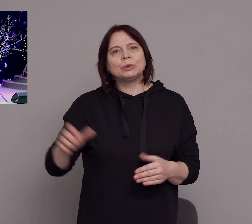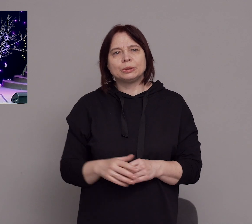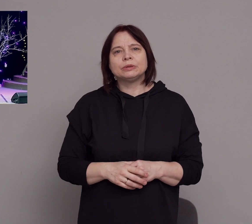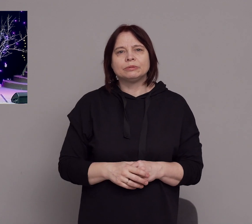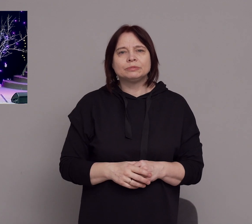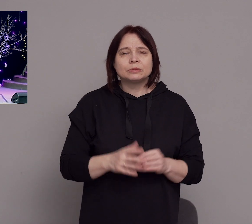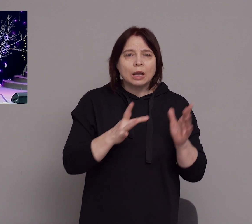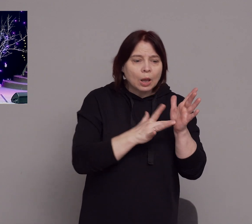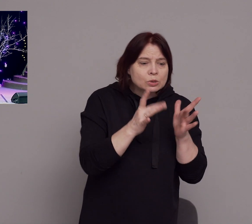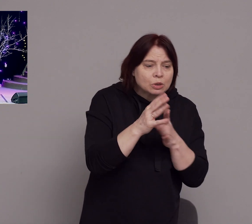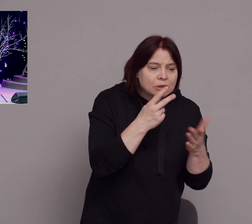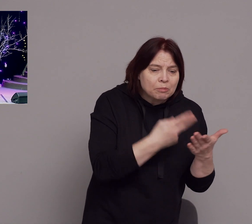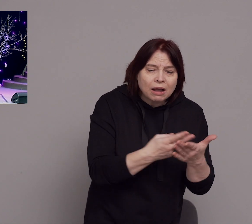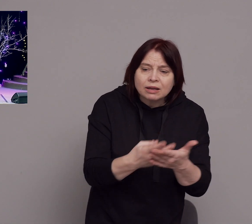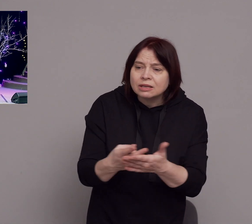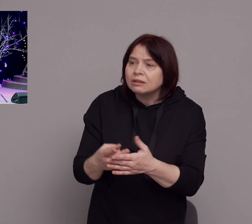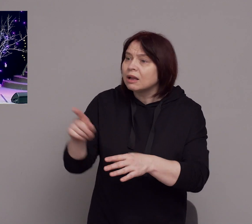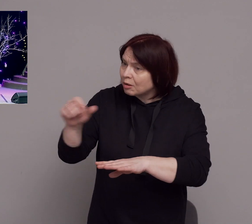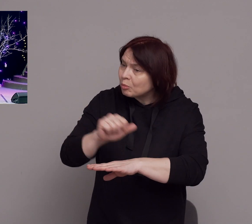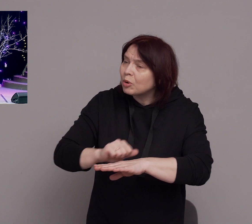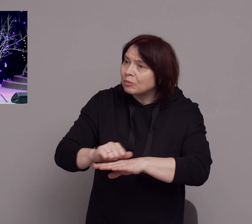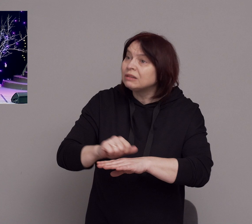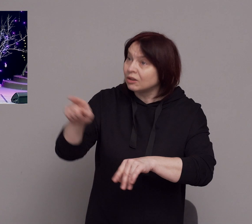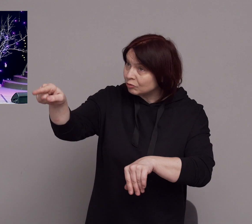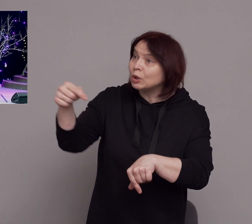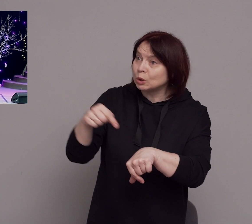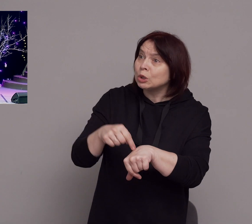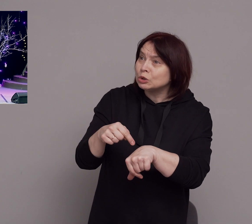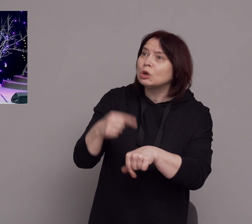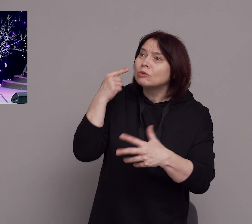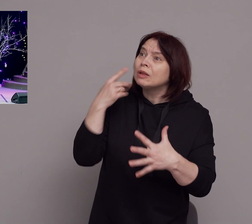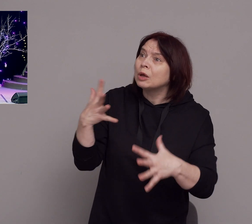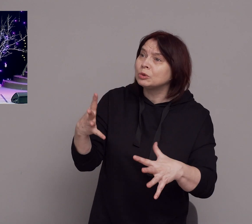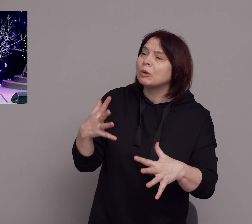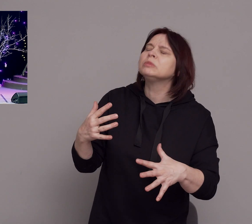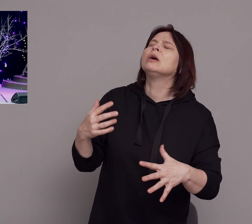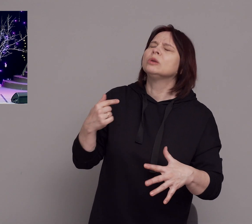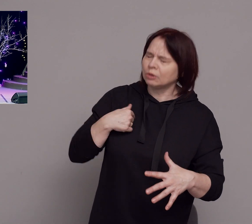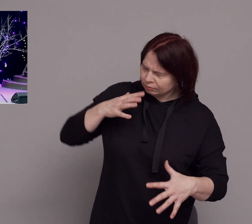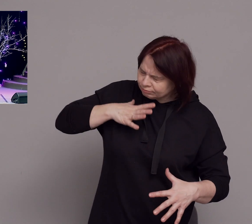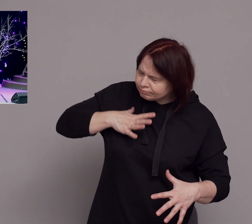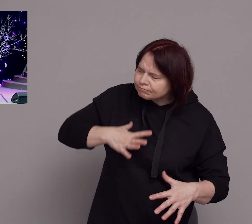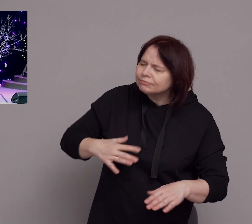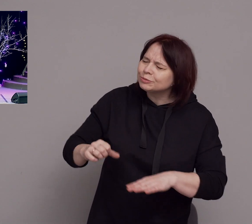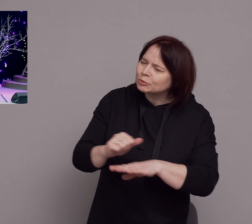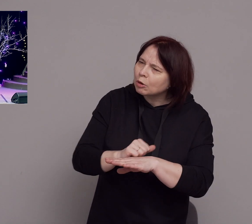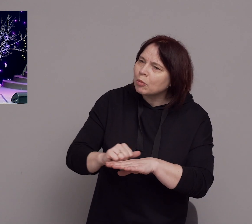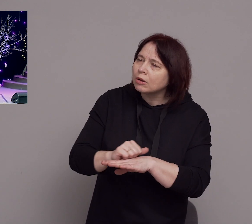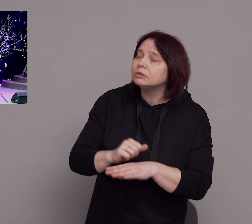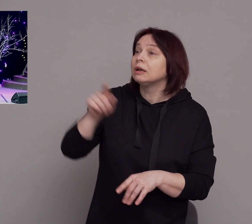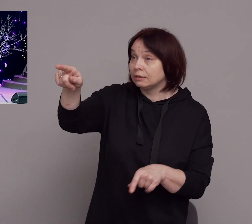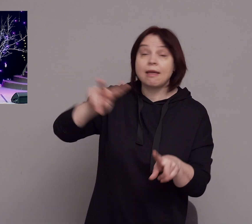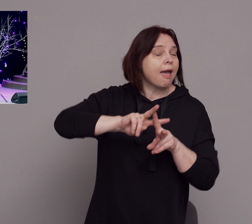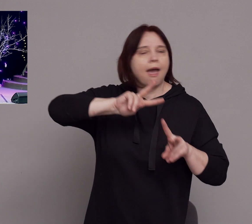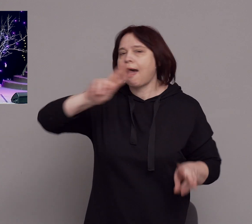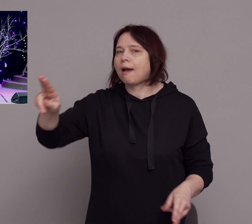как относился к нам Христос. Это означает, когда мы общаемся с людьми, когда мы общаемся с каким-то человеком,